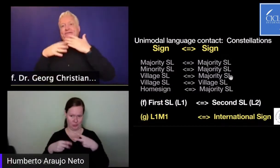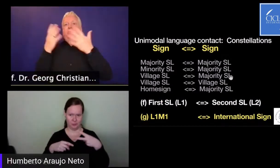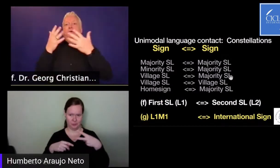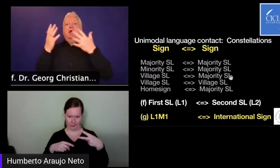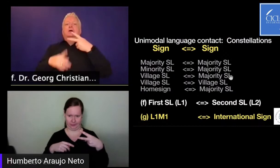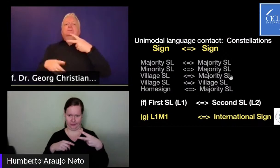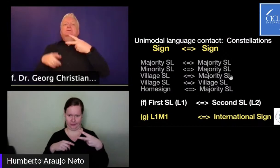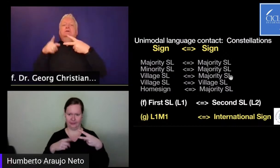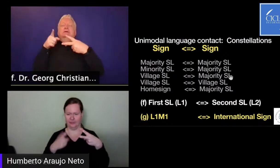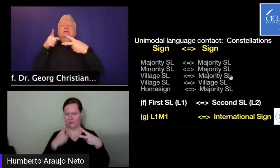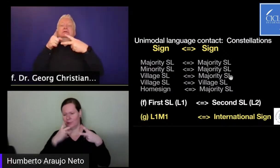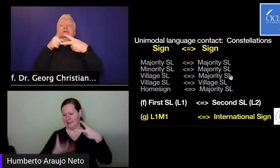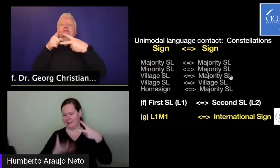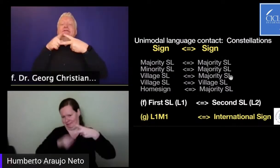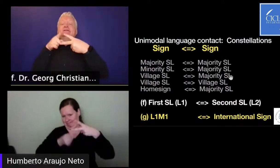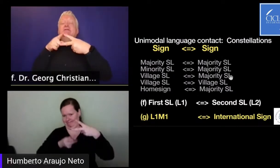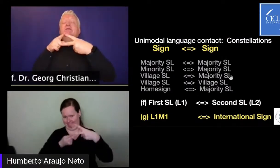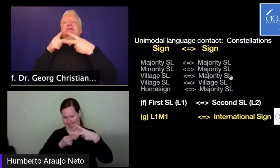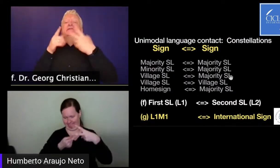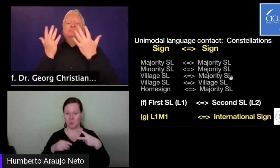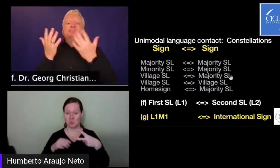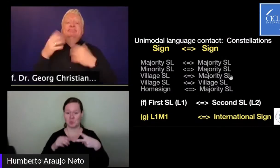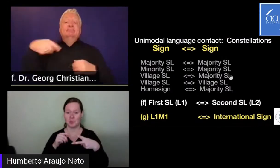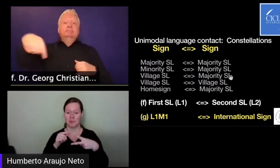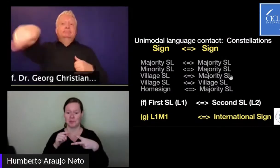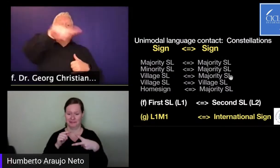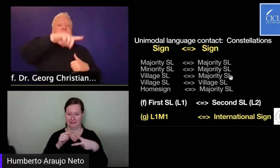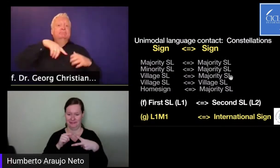Então, o que eu considerei no meu estudo? Basicamente,